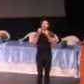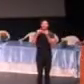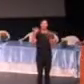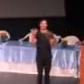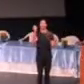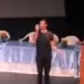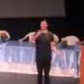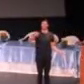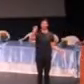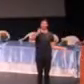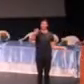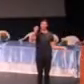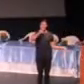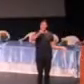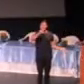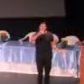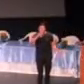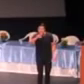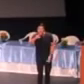Solteira. Que viúva, o quê?